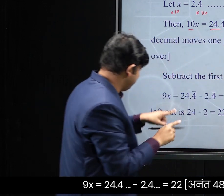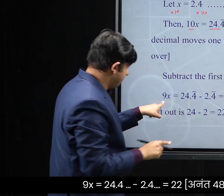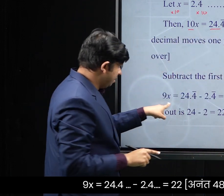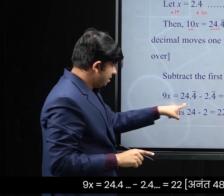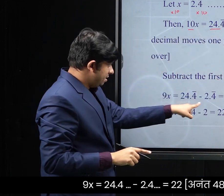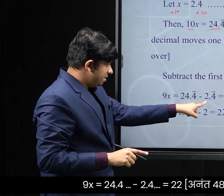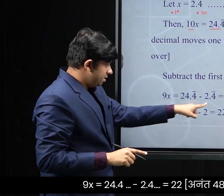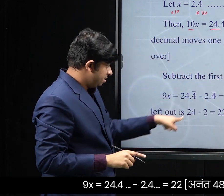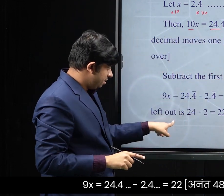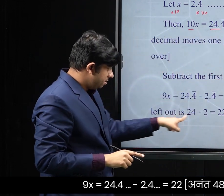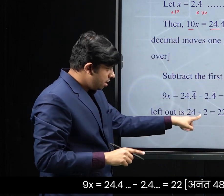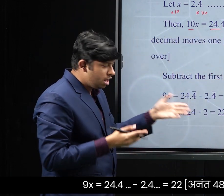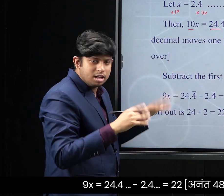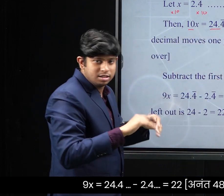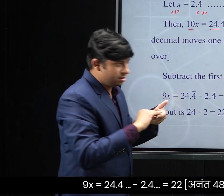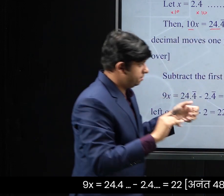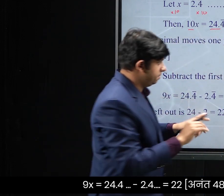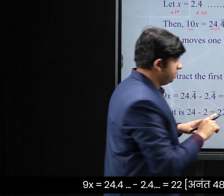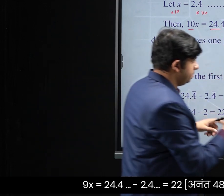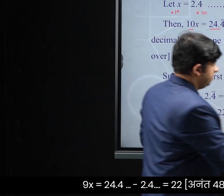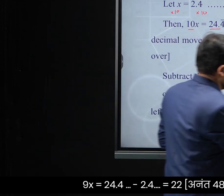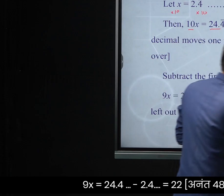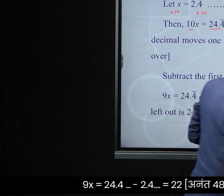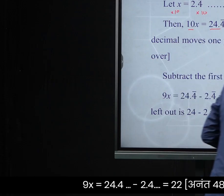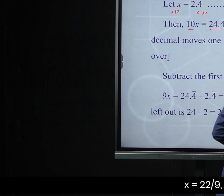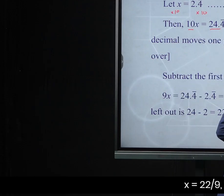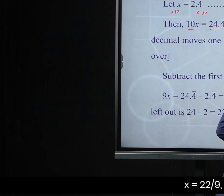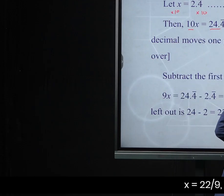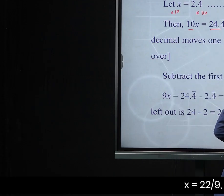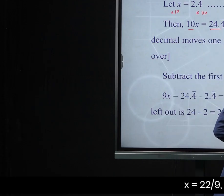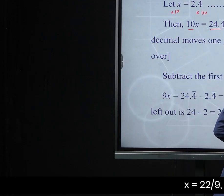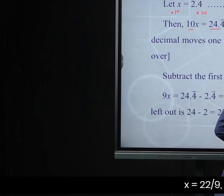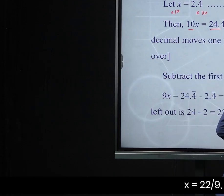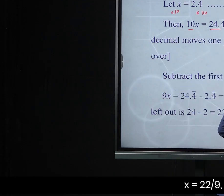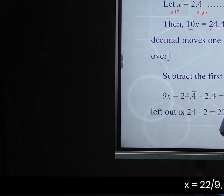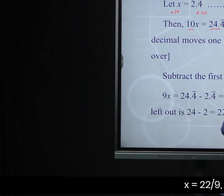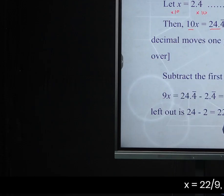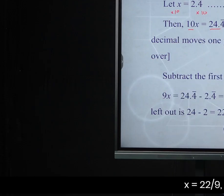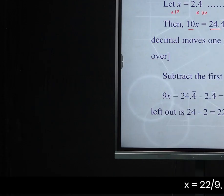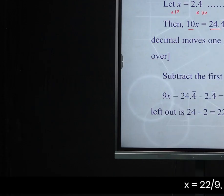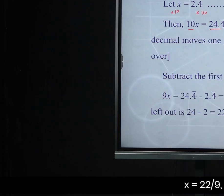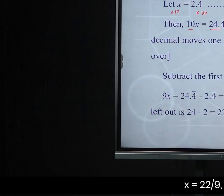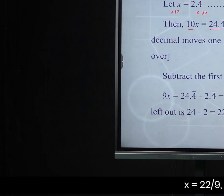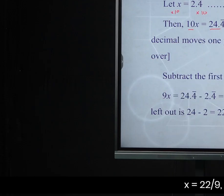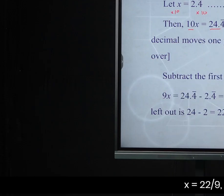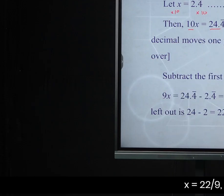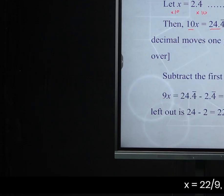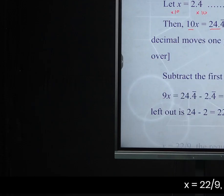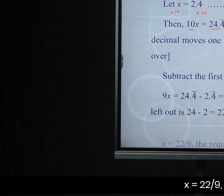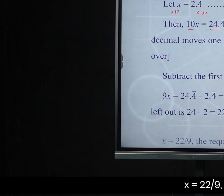और बाय 24 माइनस 2 इज इक्वल्स टू 22 है। x इज इक्वल्स टू 22/9 अभीष्ट